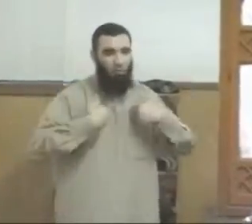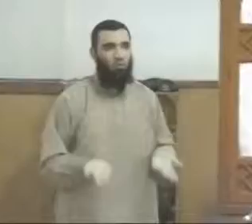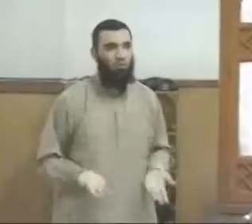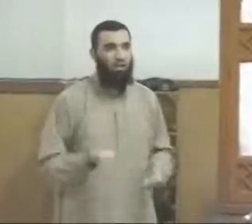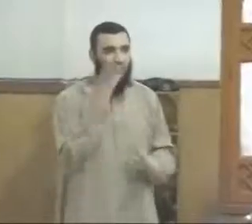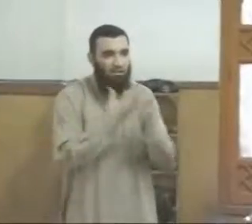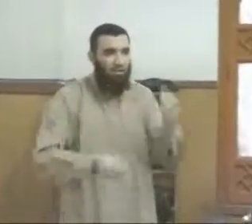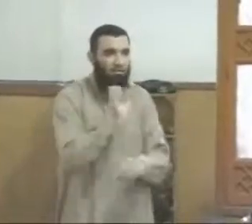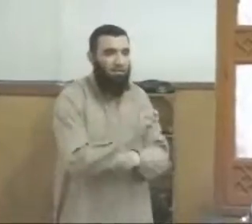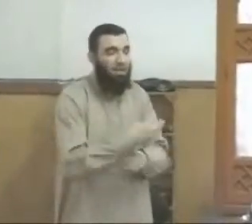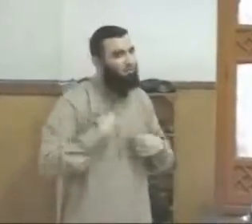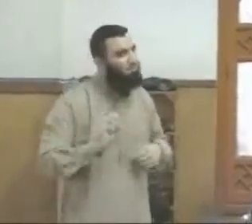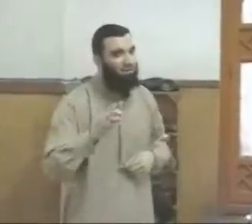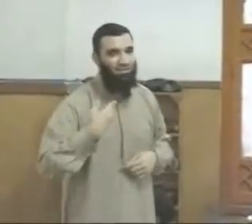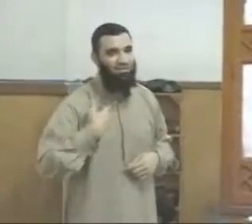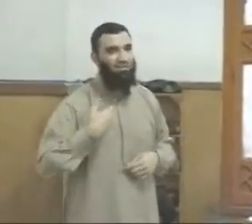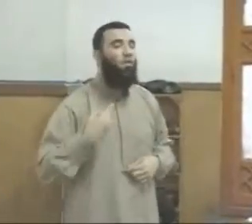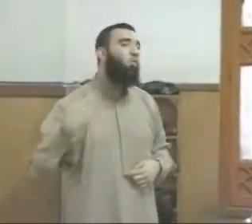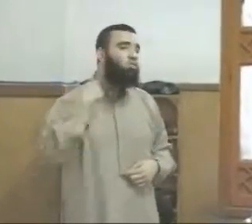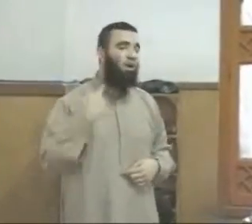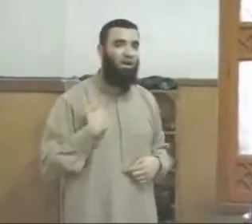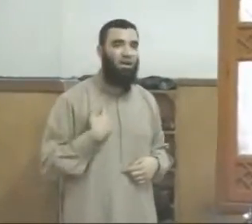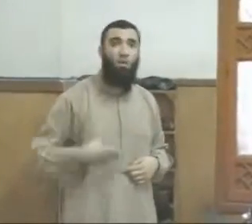أبناؤنا اليوم لحم الأحكام في